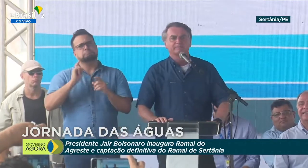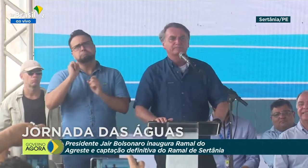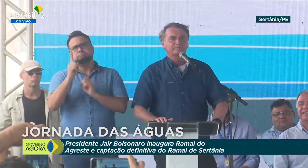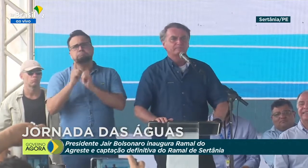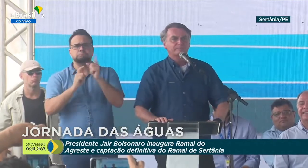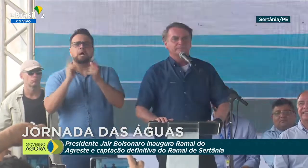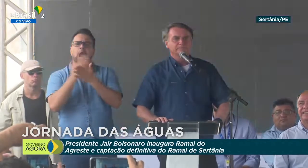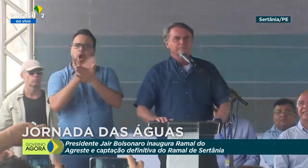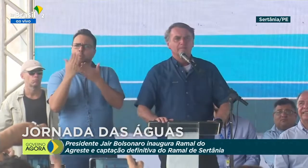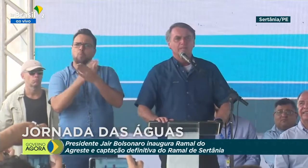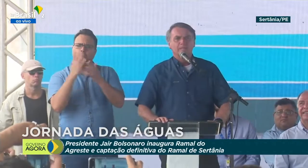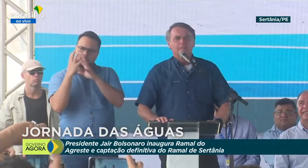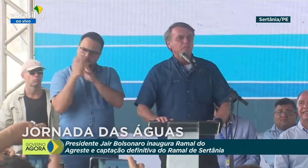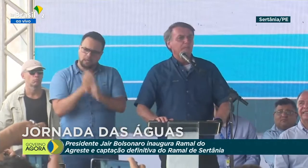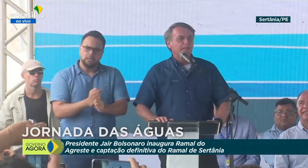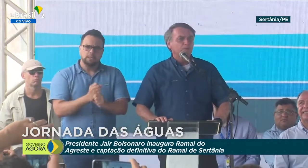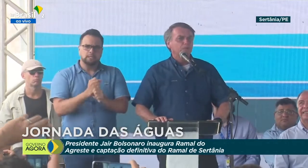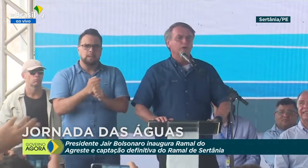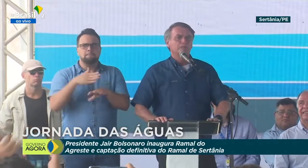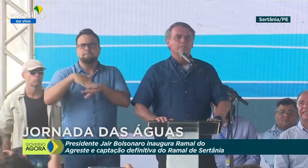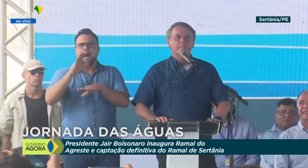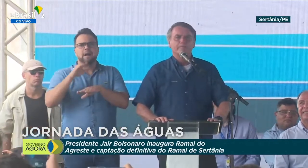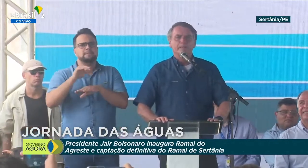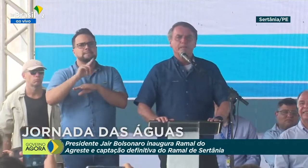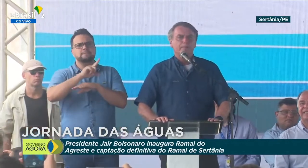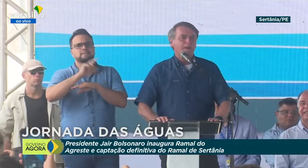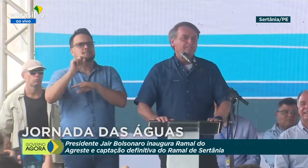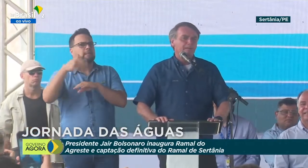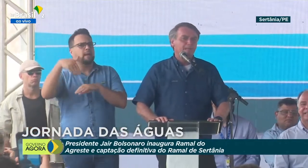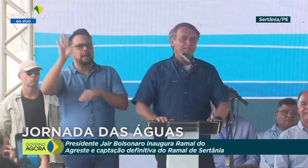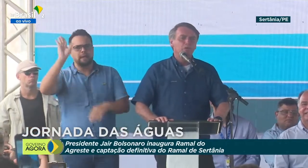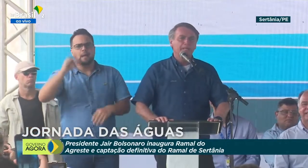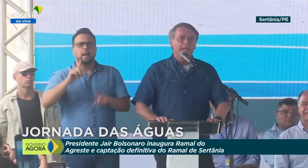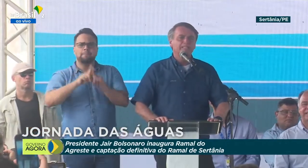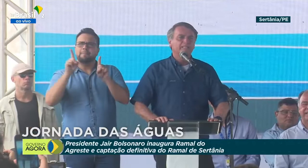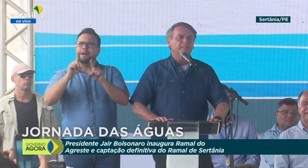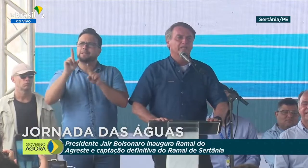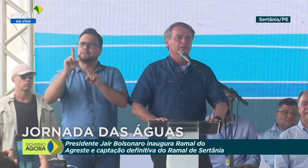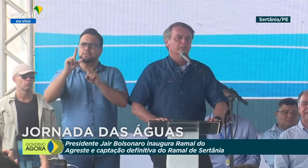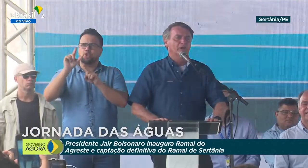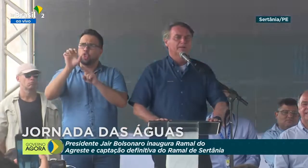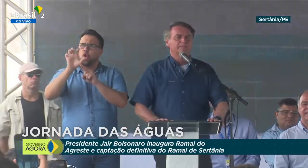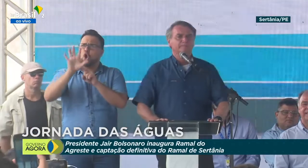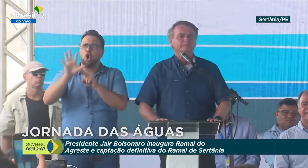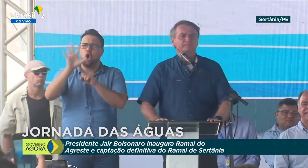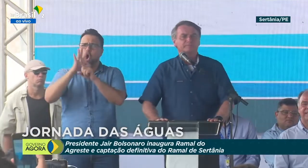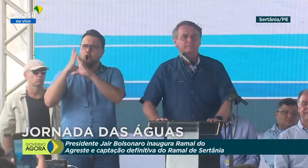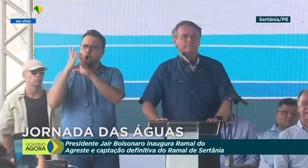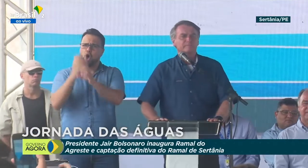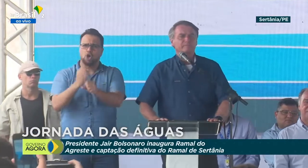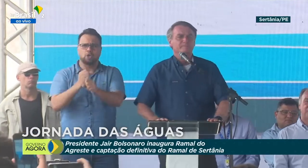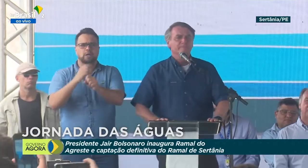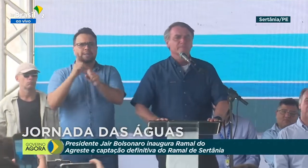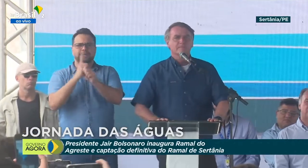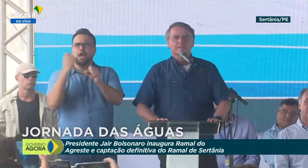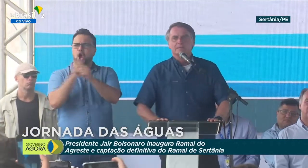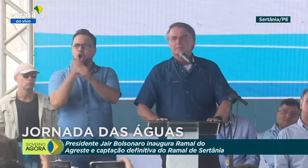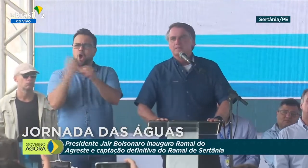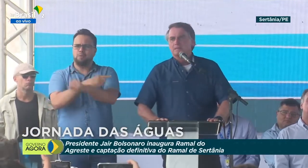centenas. Mas o Brasil todo, praticamente, é um grande canteiro de obras.